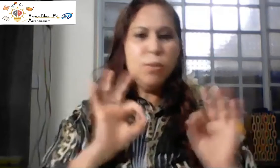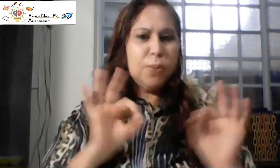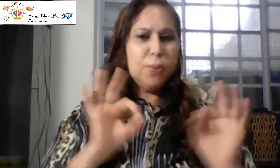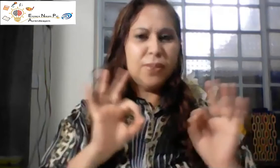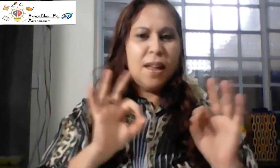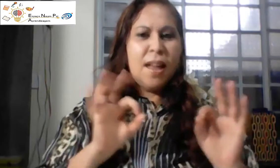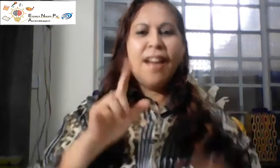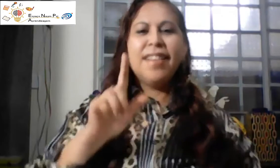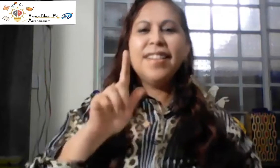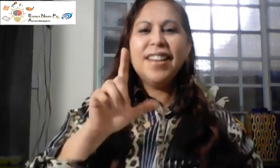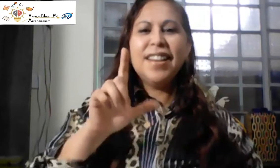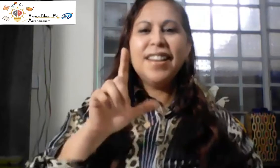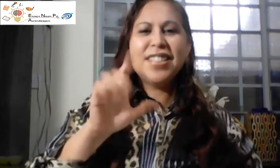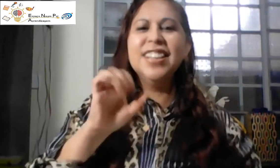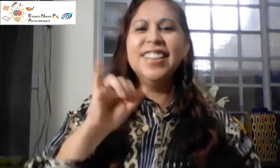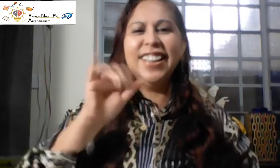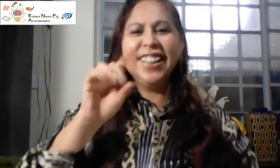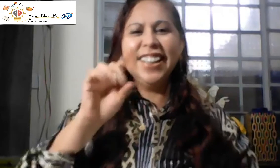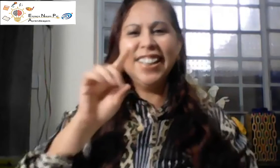português nenhum. Aí,